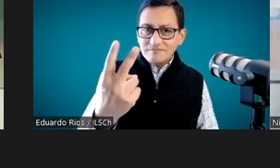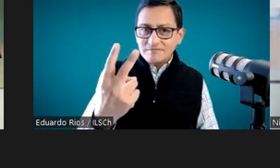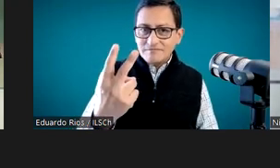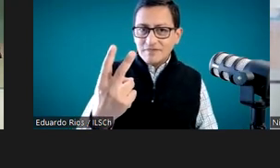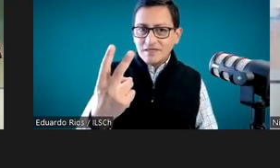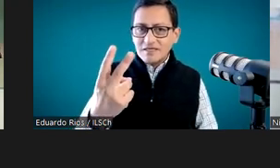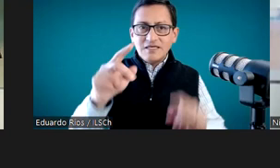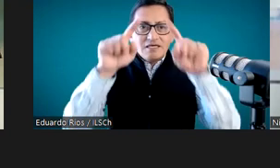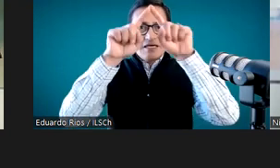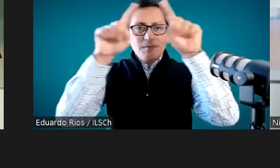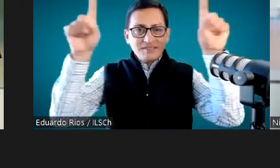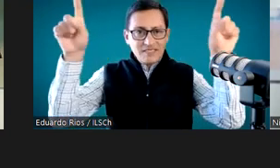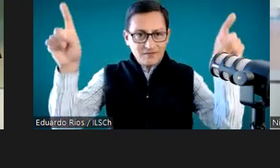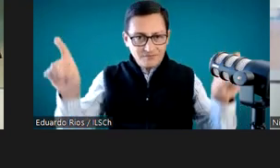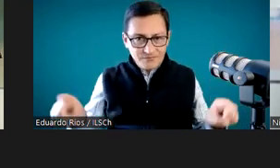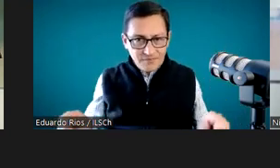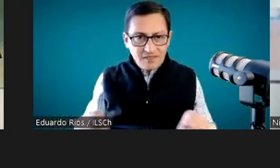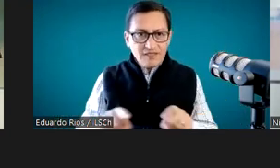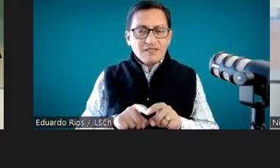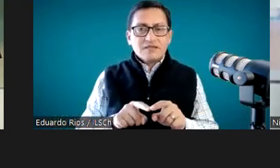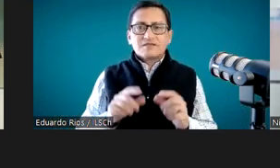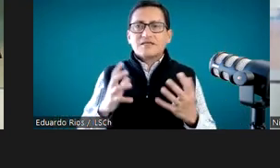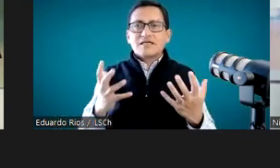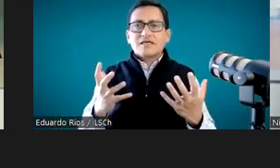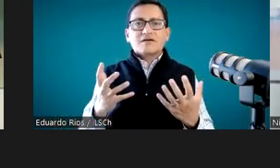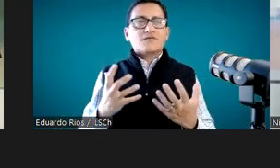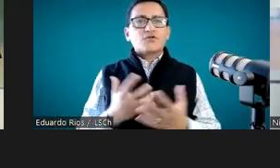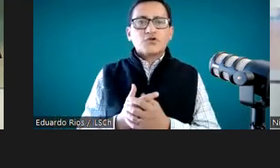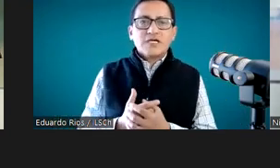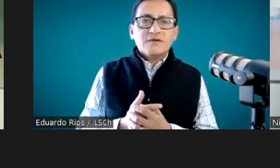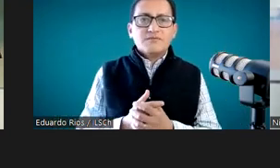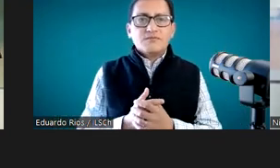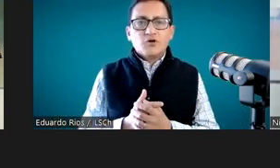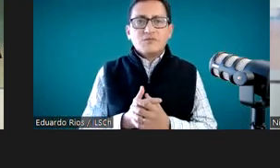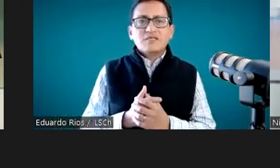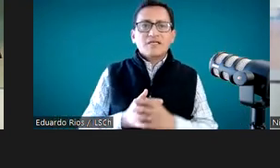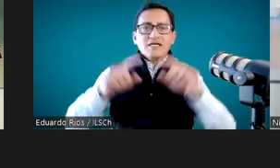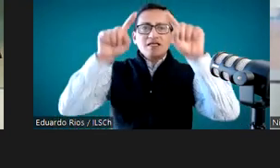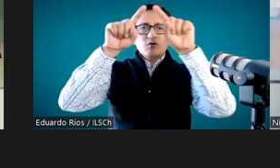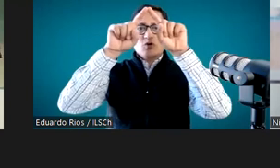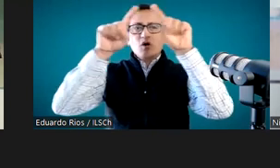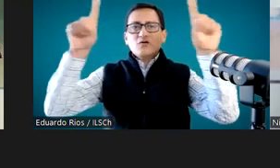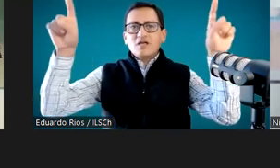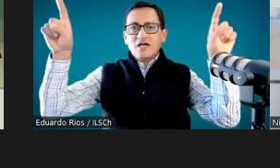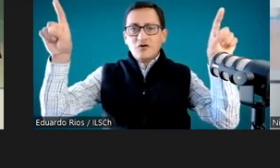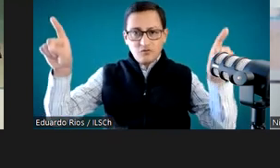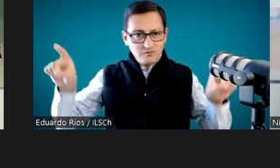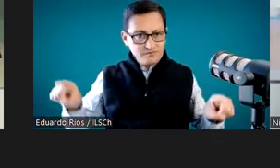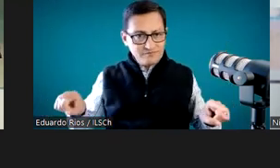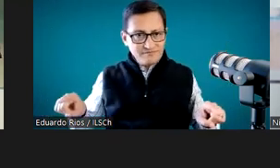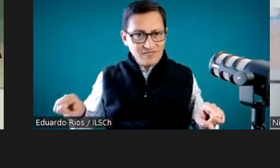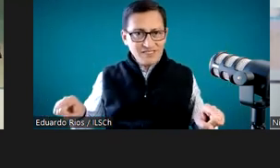visual y espacial. Se funciona, podríamos decir, de que este es nuestro cuadro de